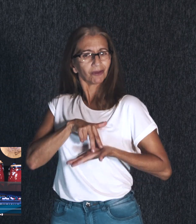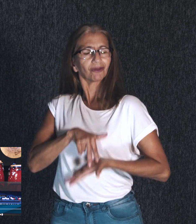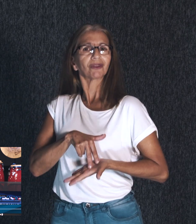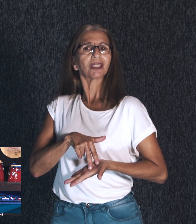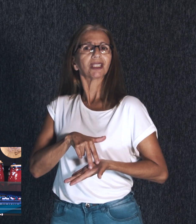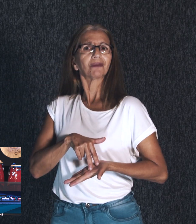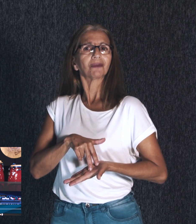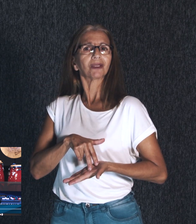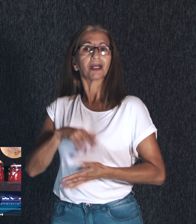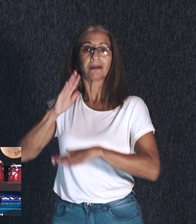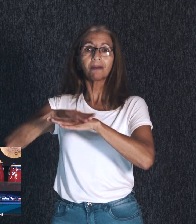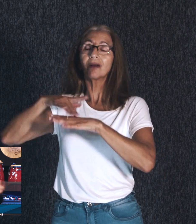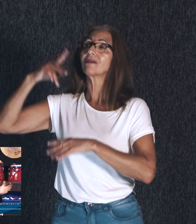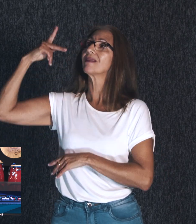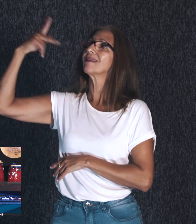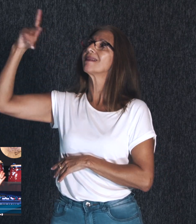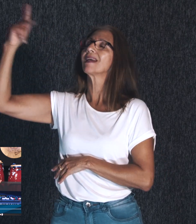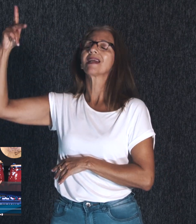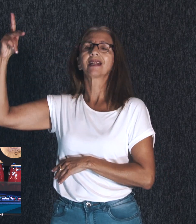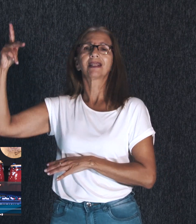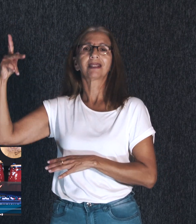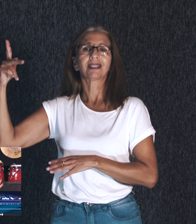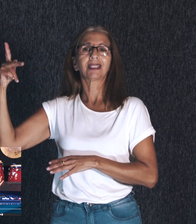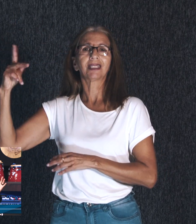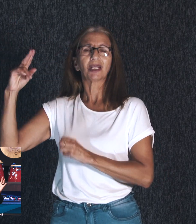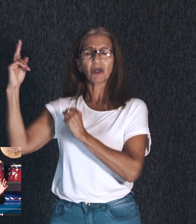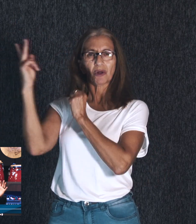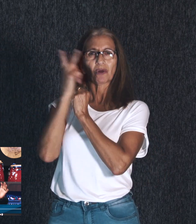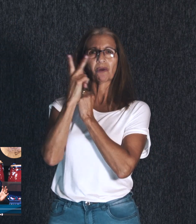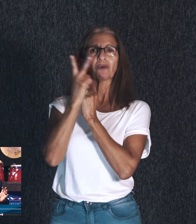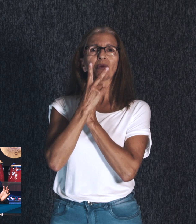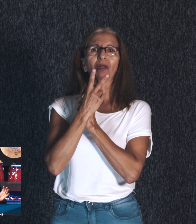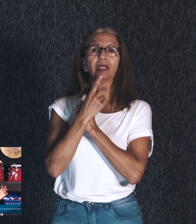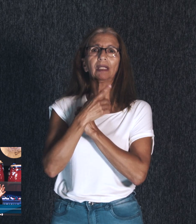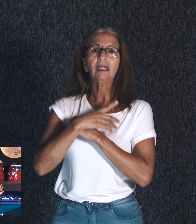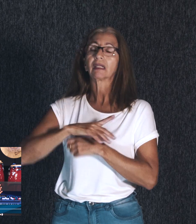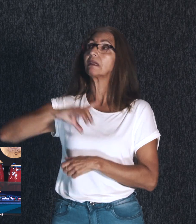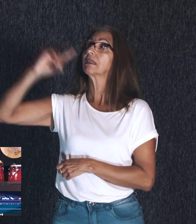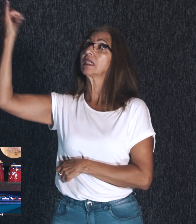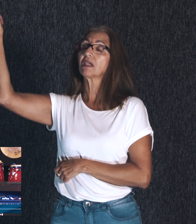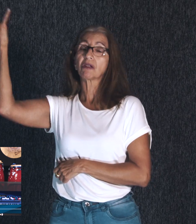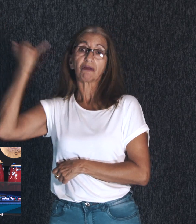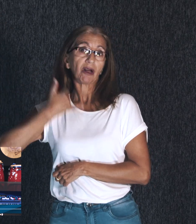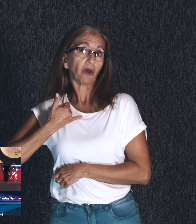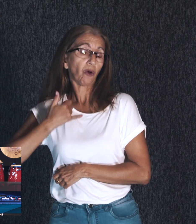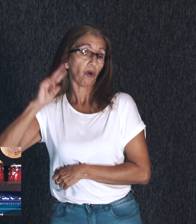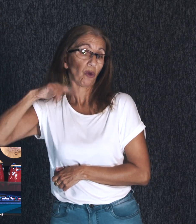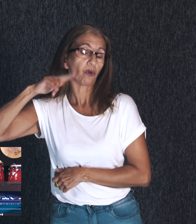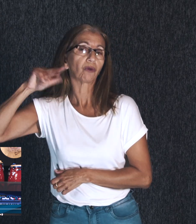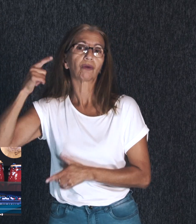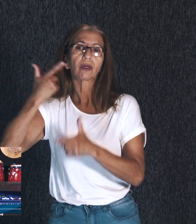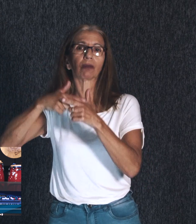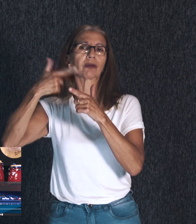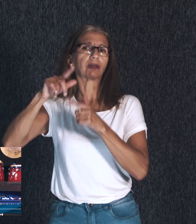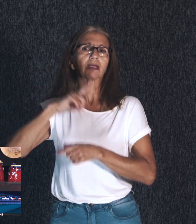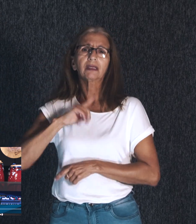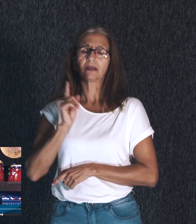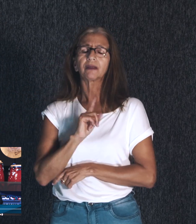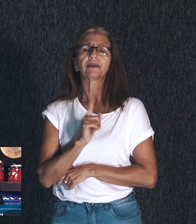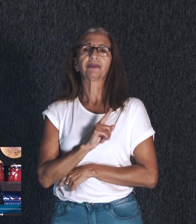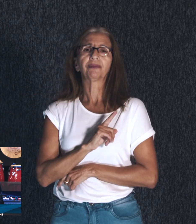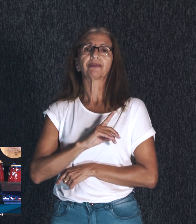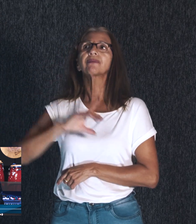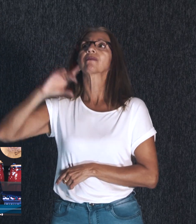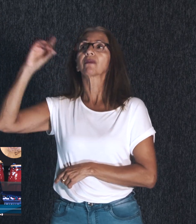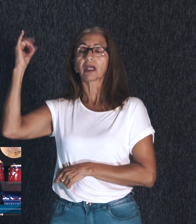dele. Deus nunca nos prometeu a ausência de problemas. Essa não é a promessa de Deus. A ausência